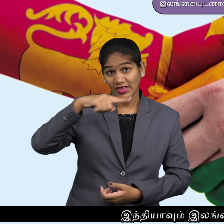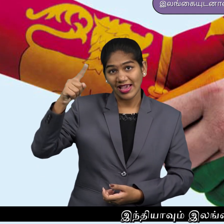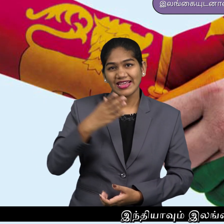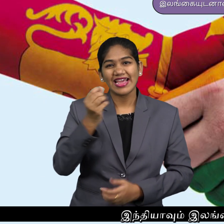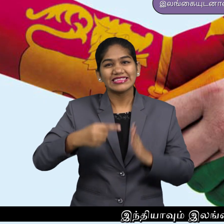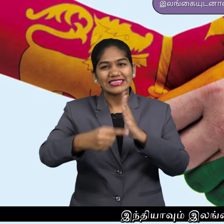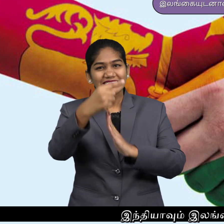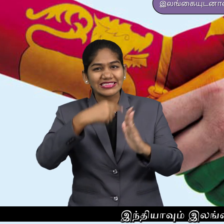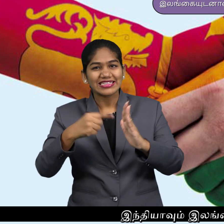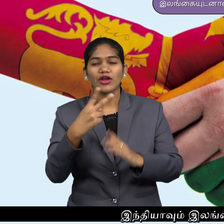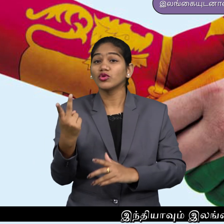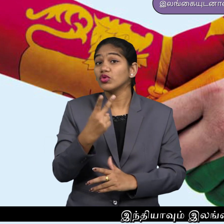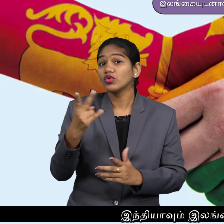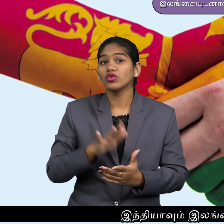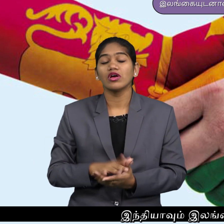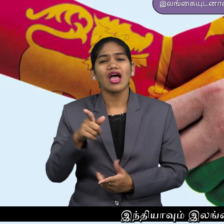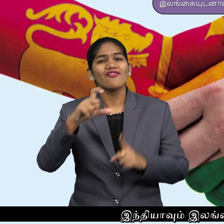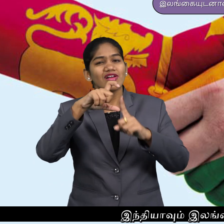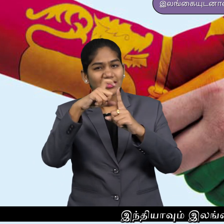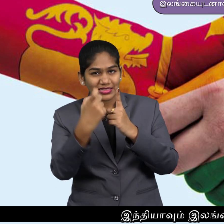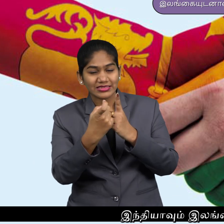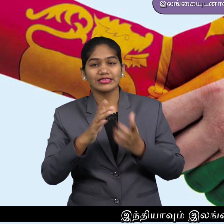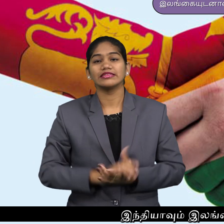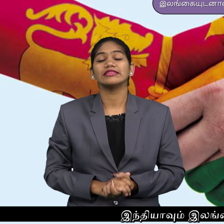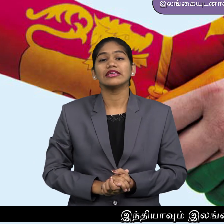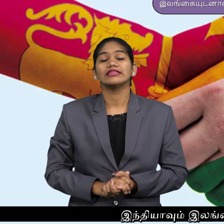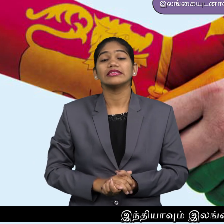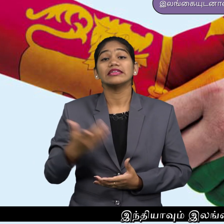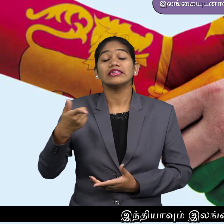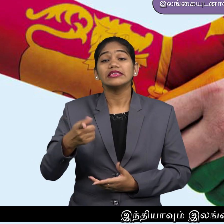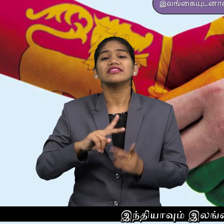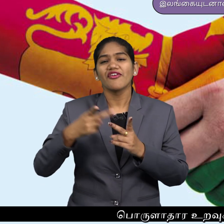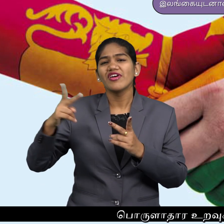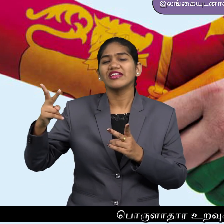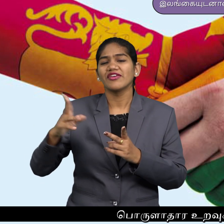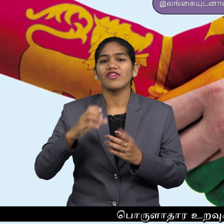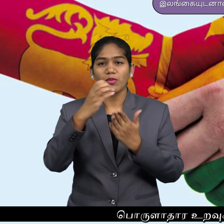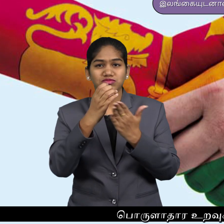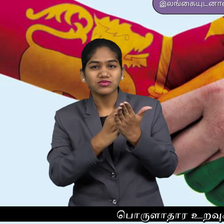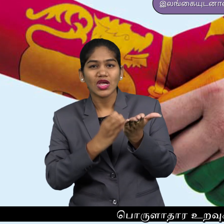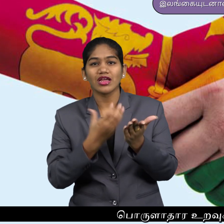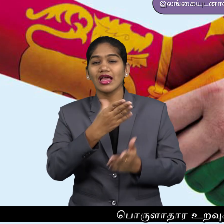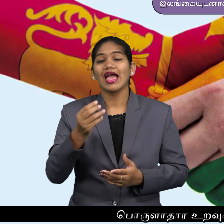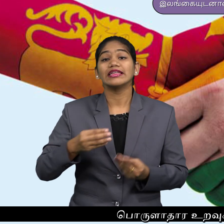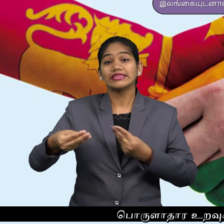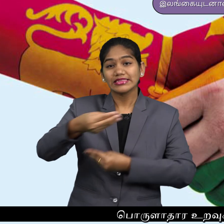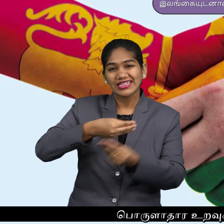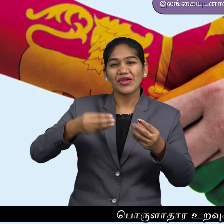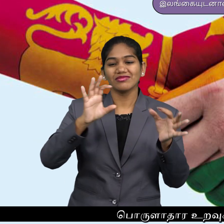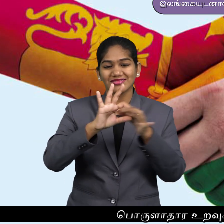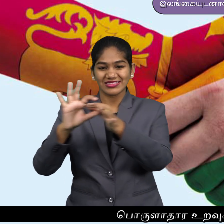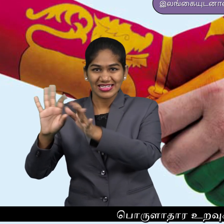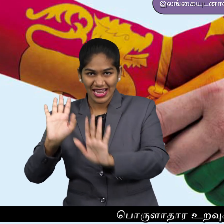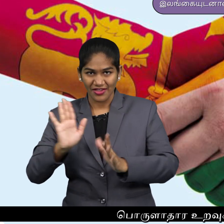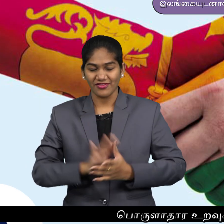இந்தியாவும் இலங்கையும் கலாச்சார, இன, பொருளாதார உறவுகளை கொண்டுள்ளன.